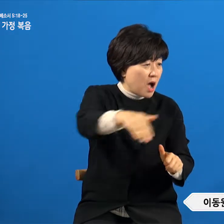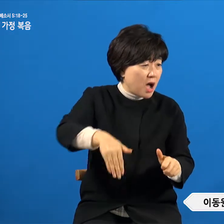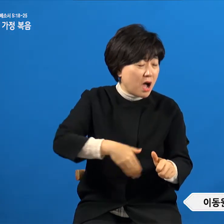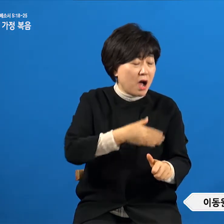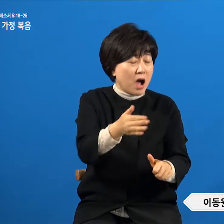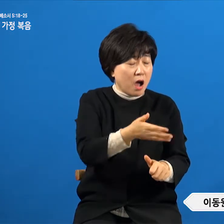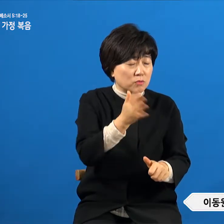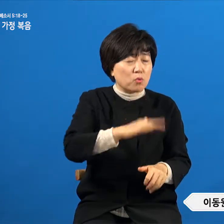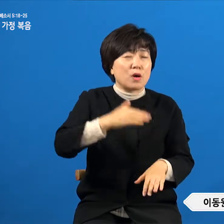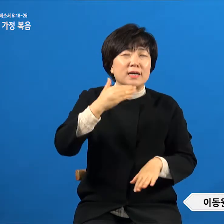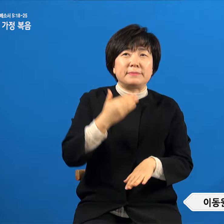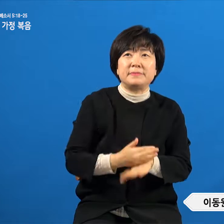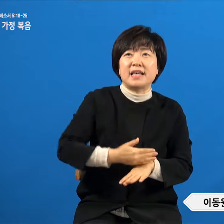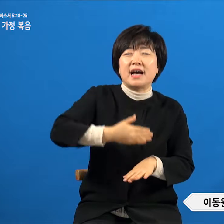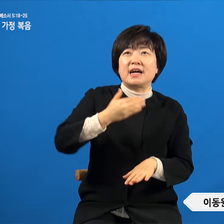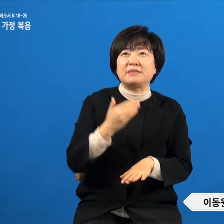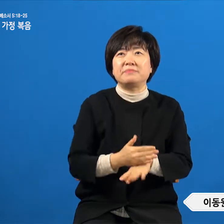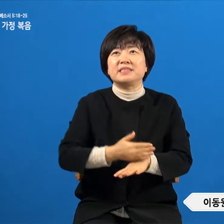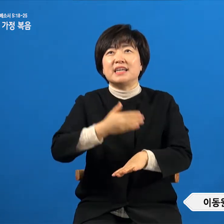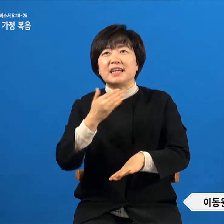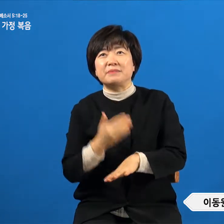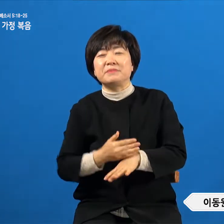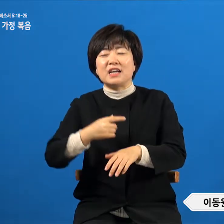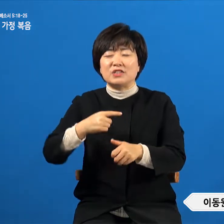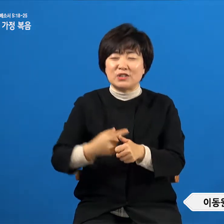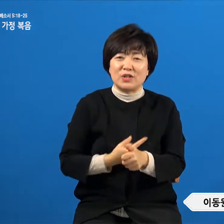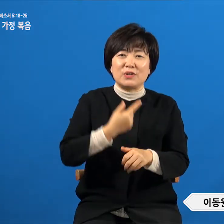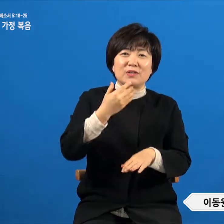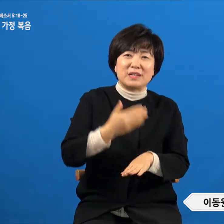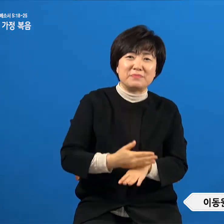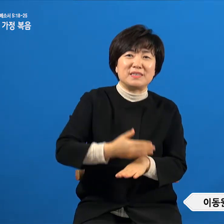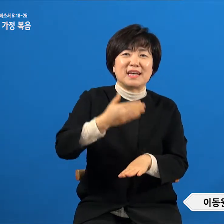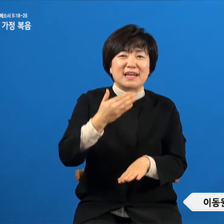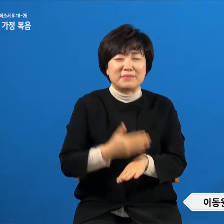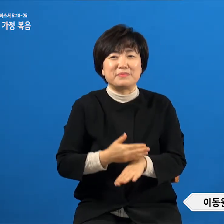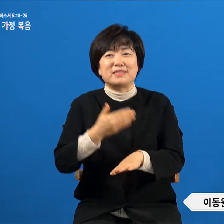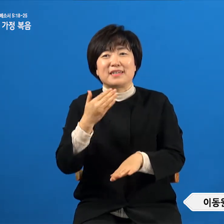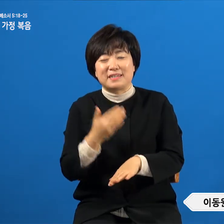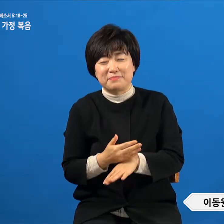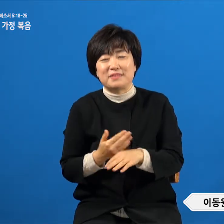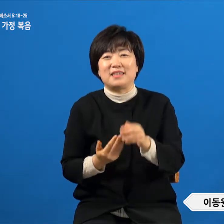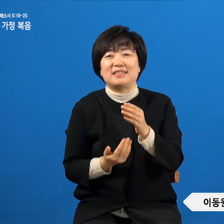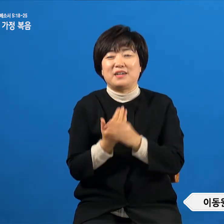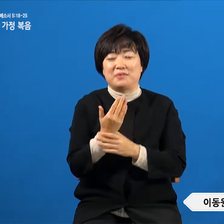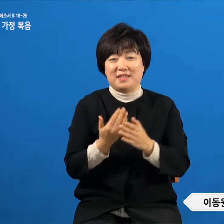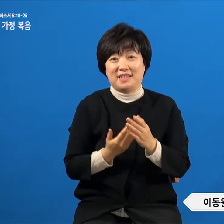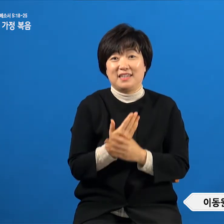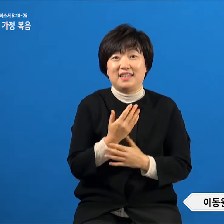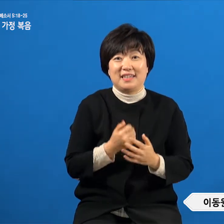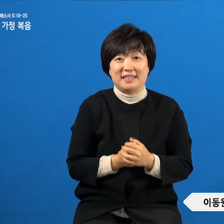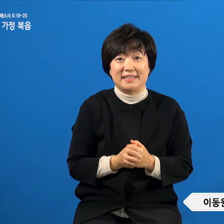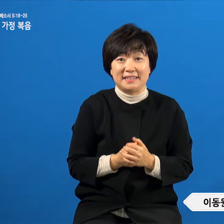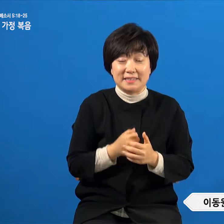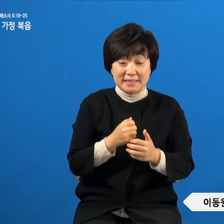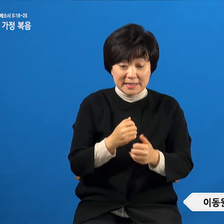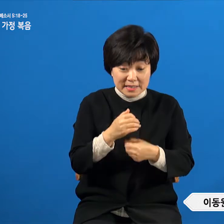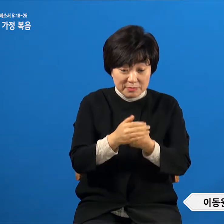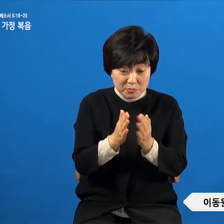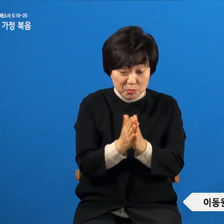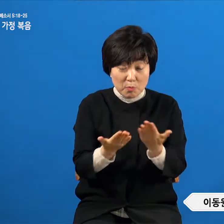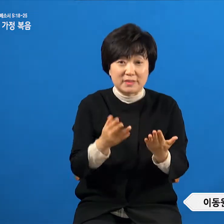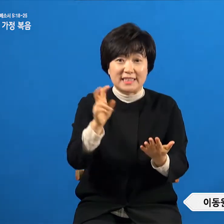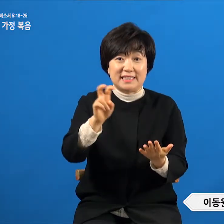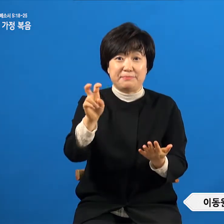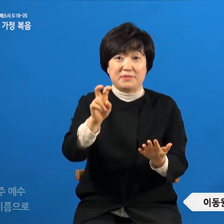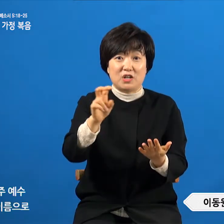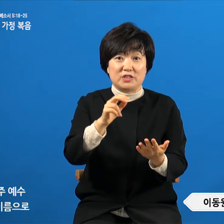속에서도 왠지 감사해요. 감사가 저절로 마음속에서 터져 나오는 것입니다. 자, 본문의